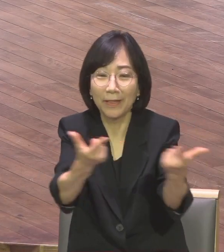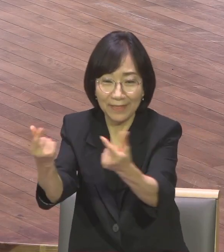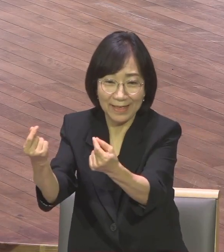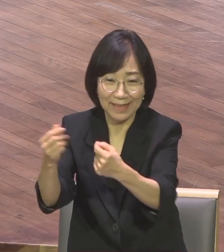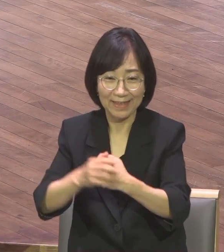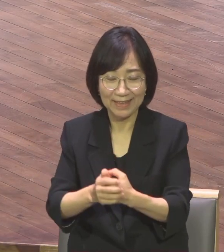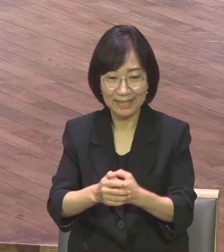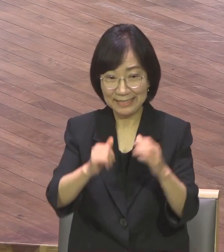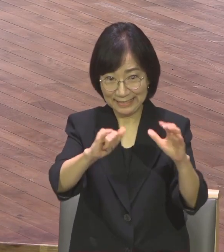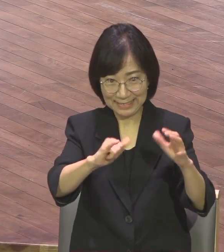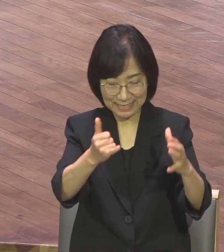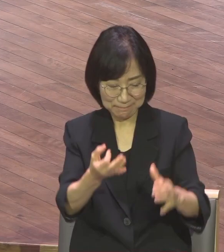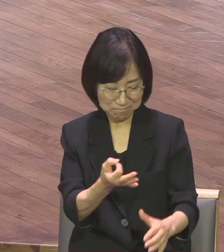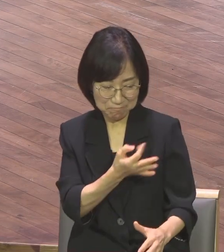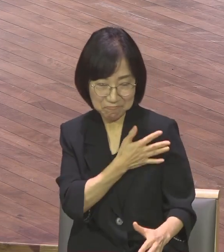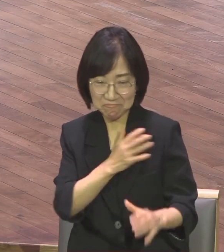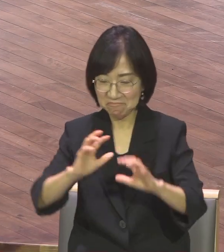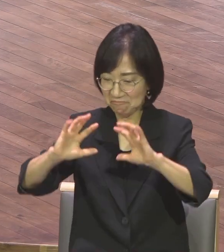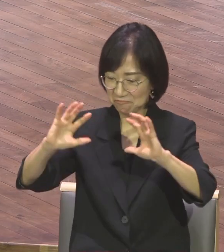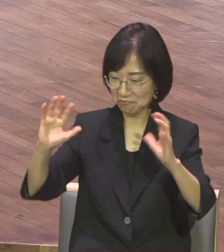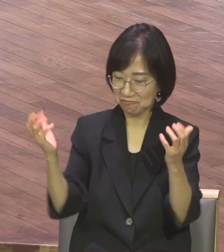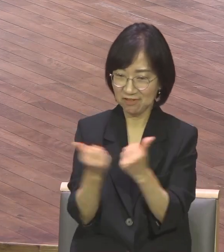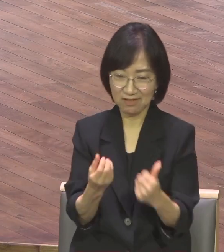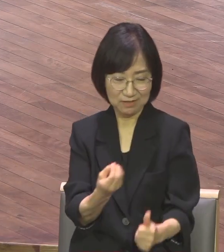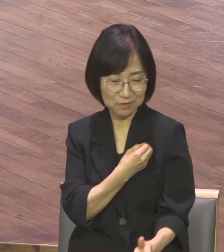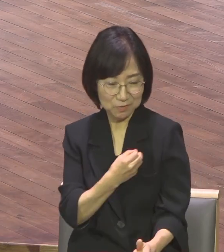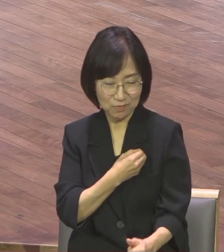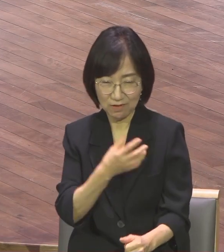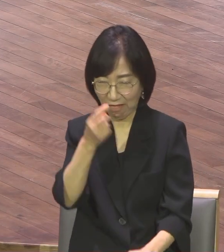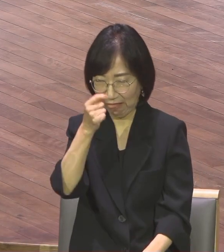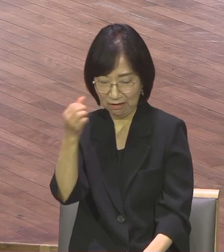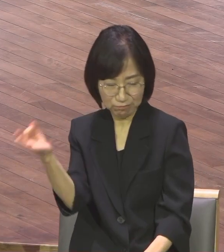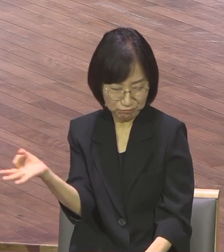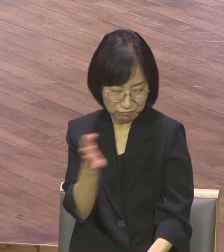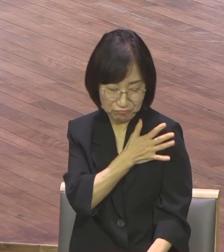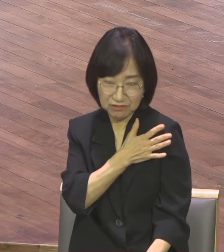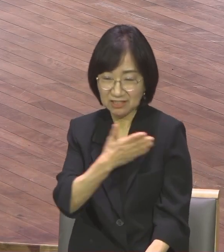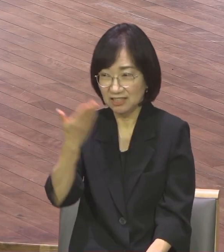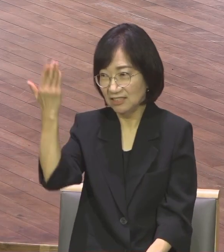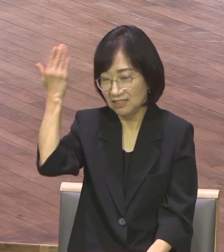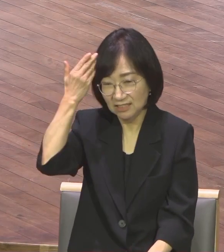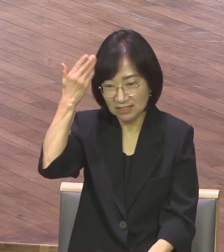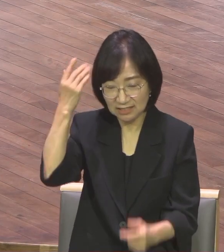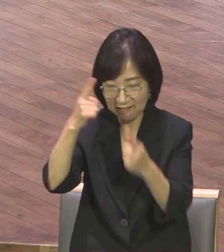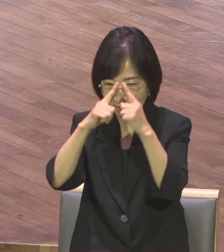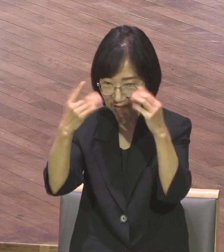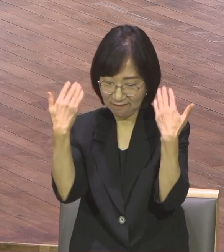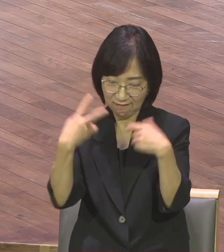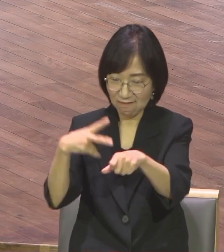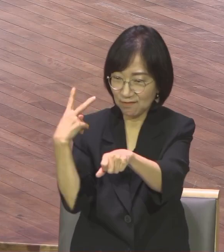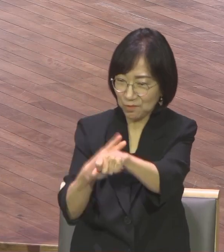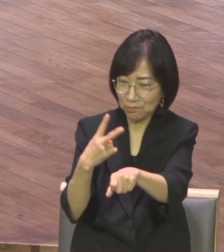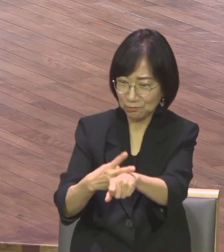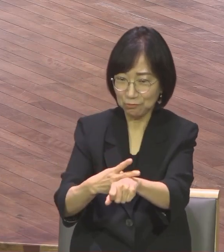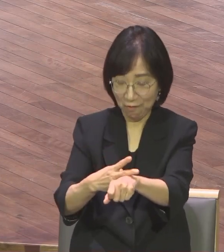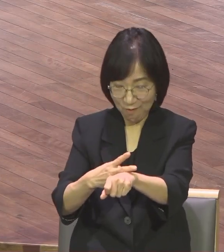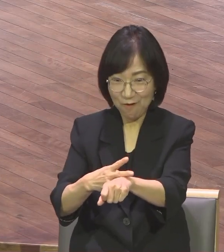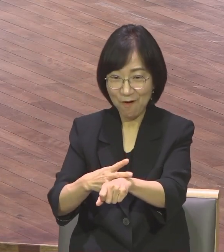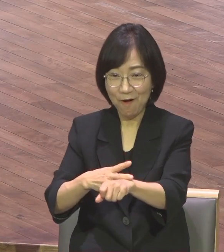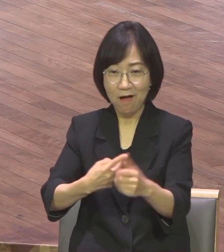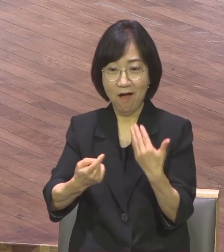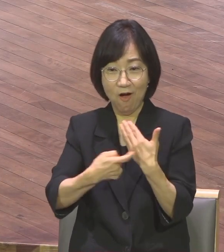세상에 잘 나가는 사람 막 국회의원, 재벌, 학자, 교수, 뭐 엄청난